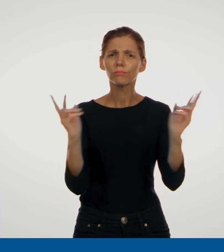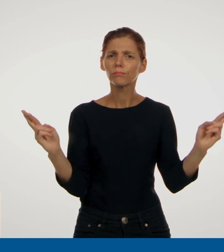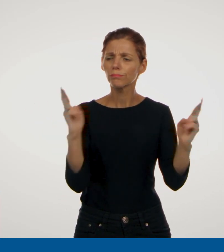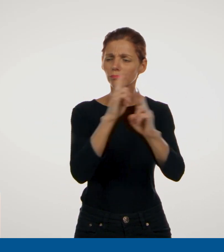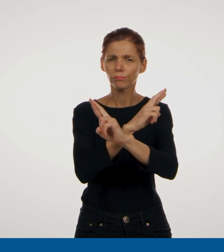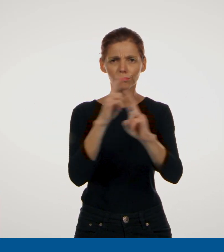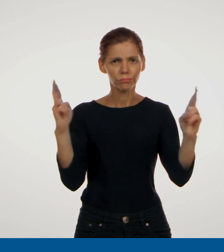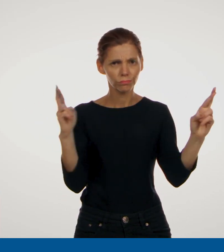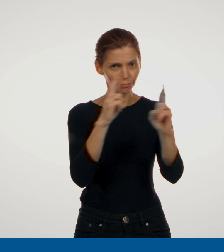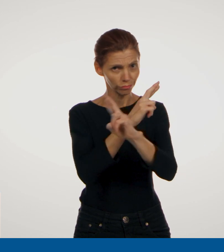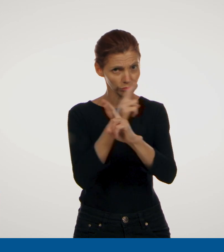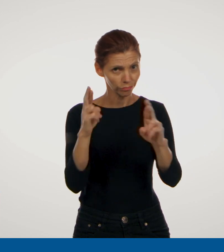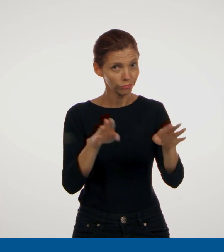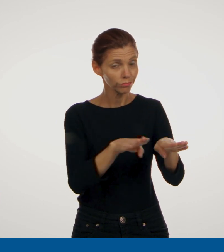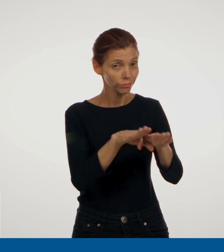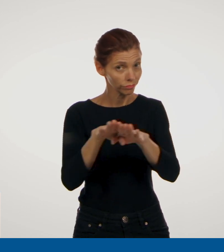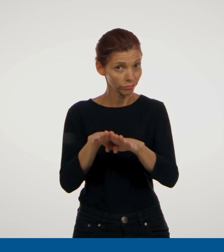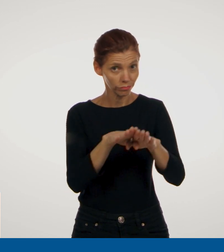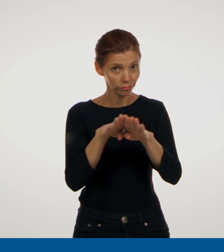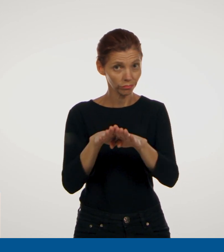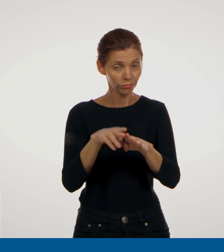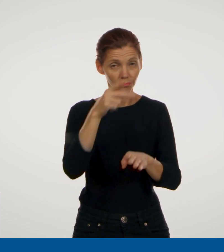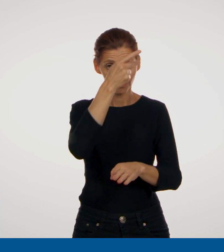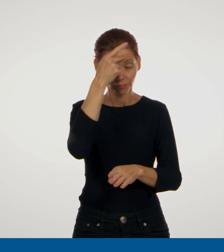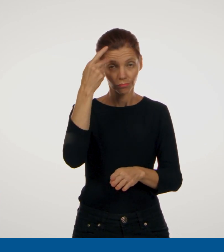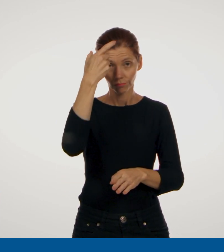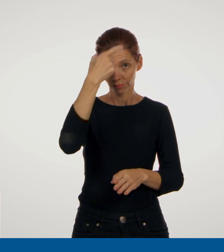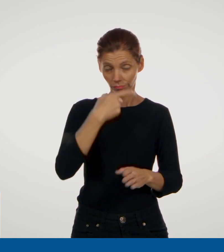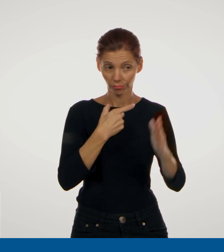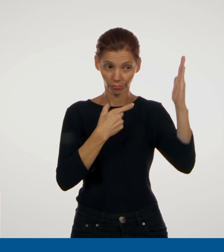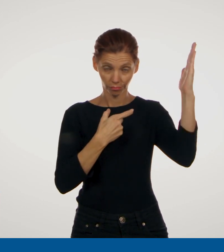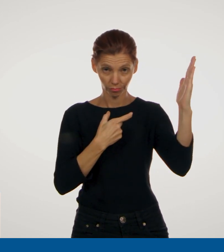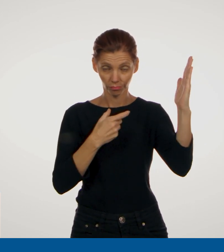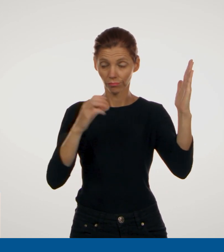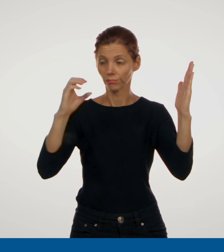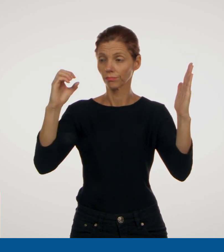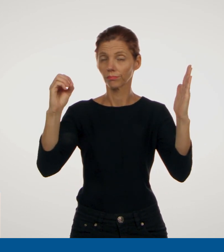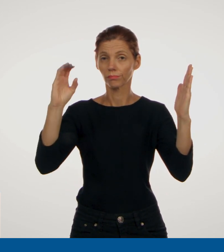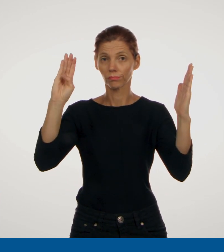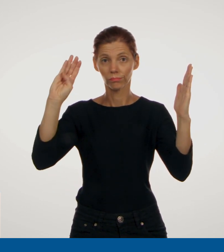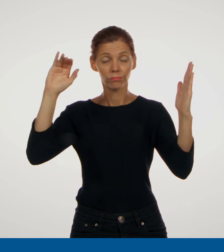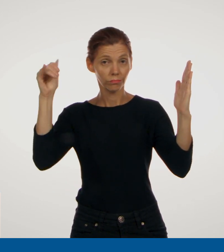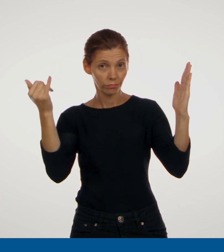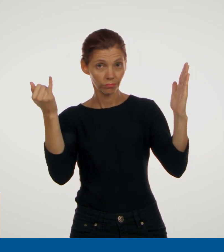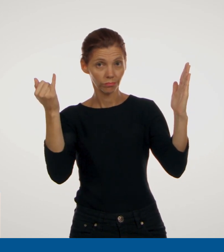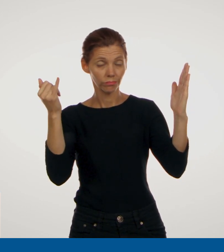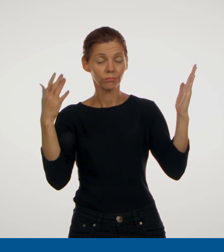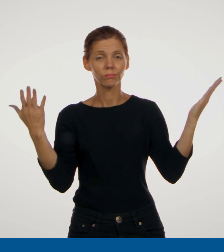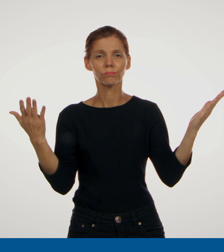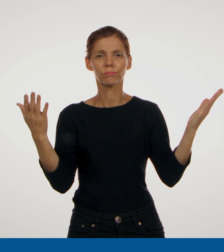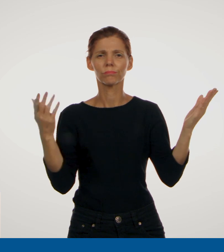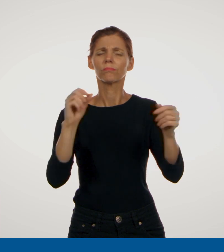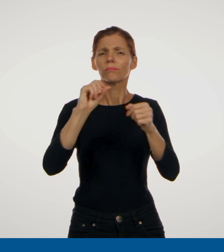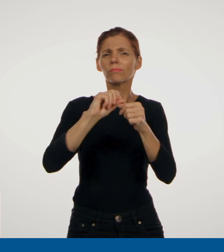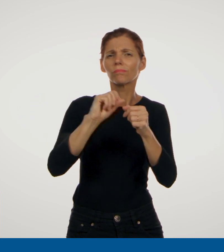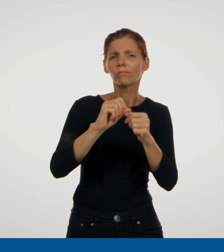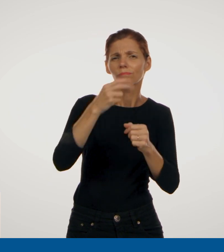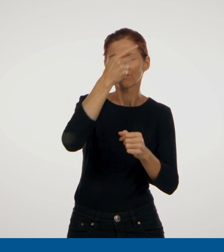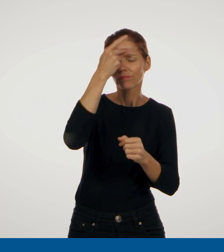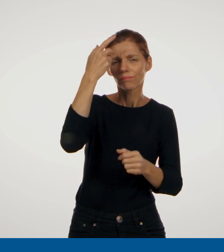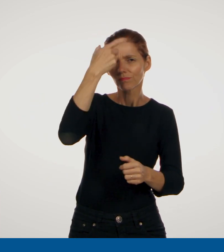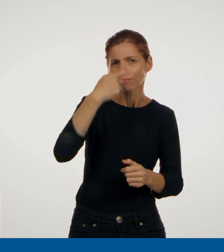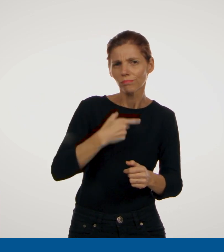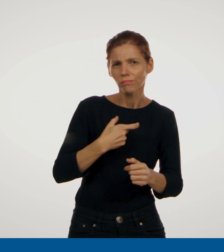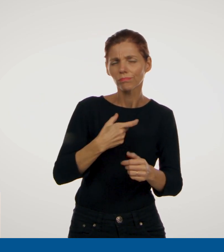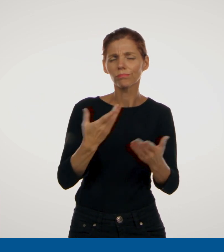conjunto de relações estáveis entre sujeito e objeto. A ação do sujeito, estruturada por dados